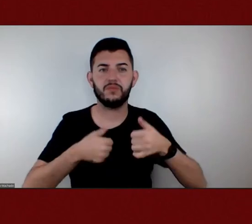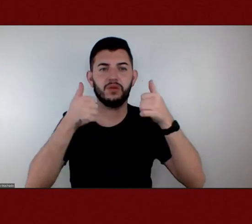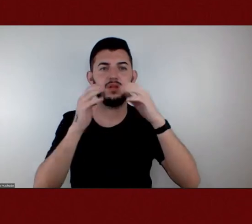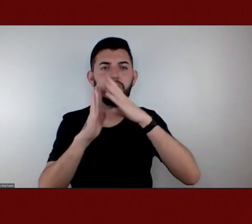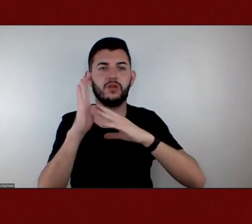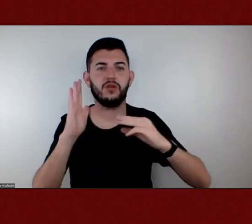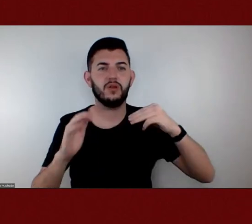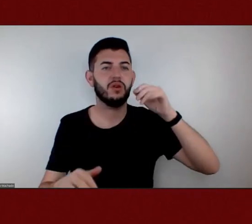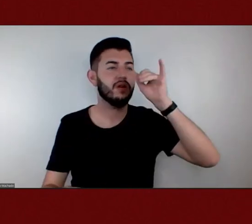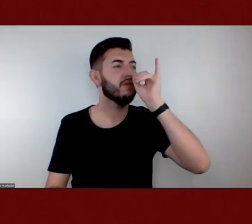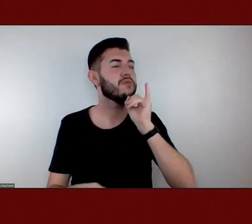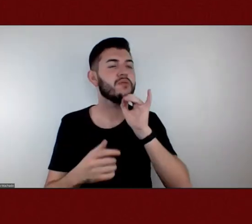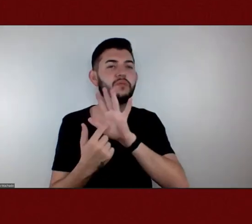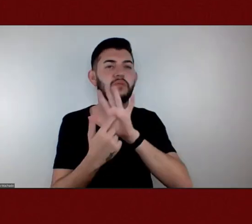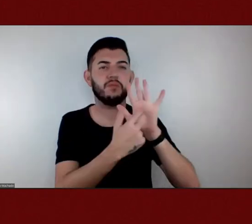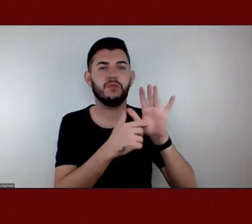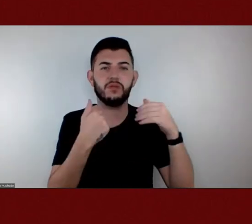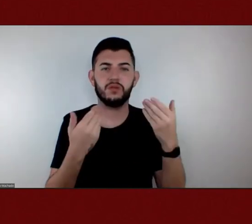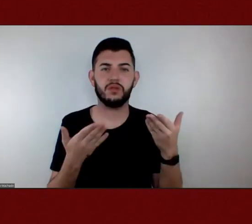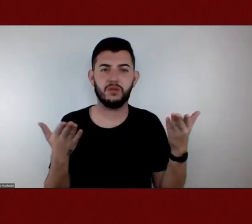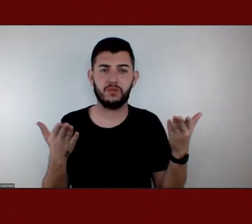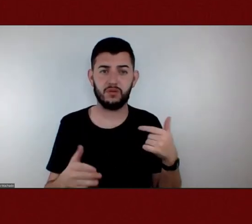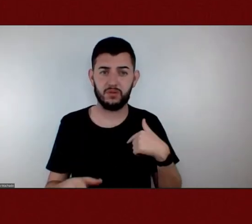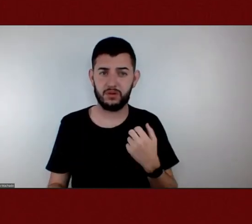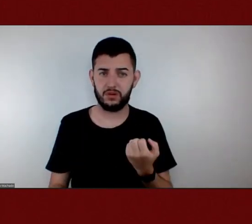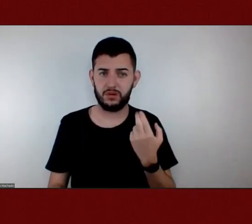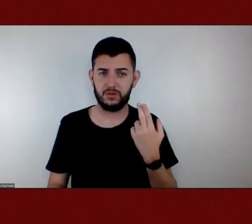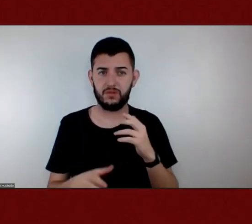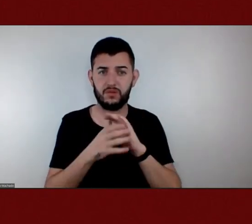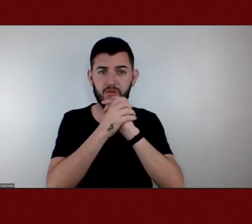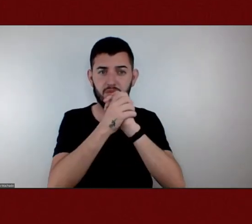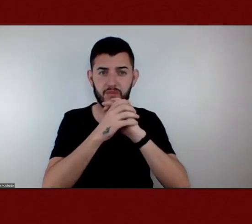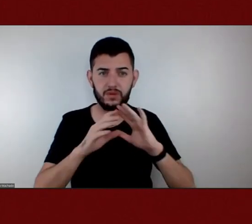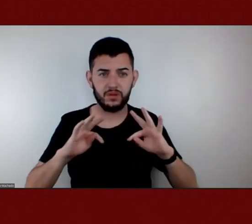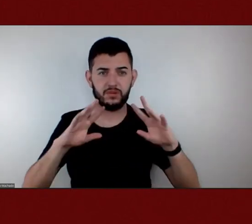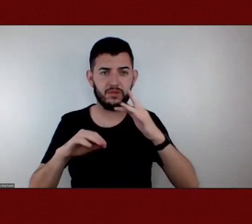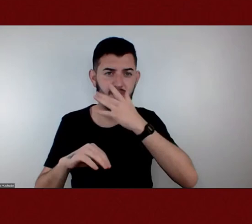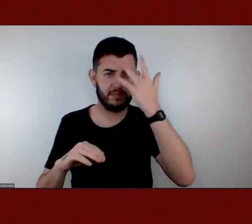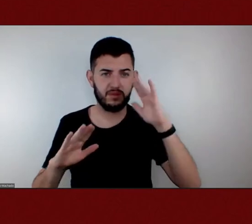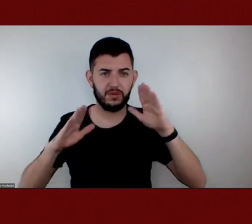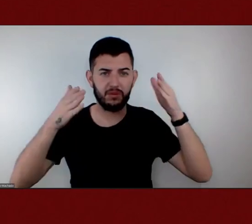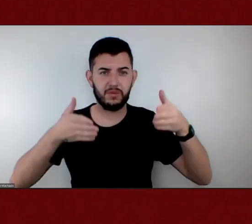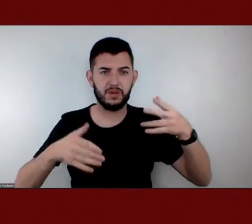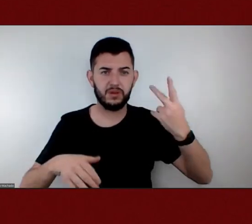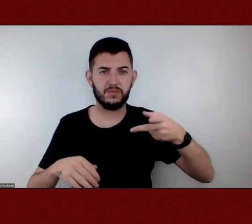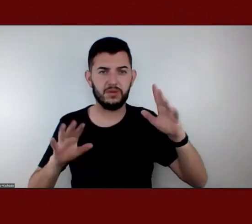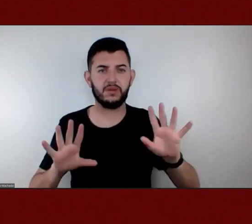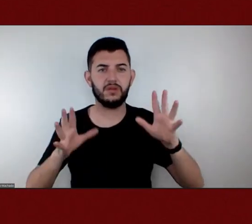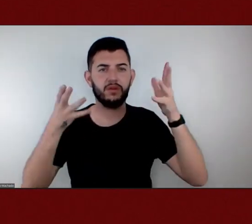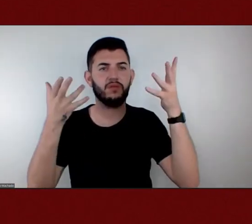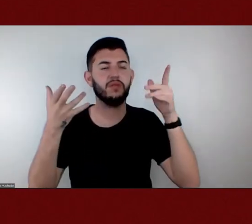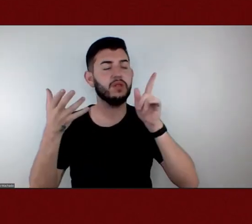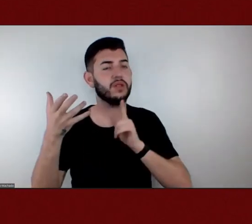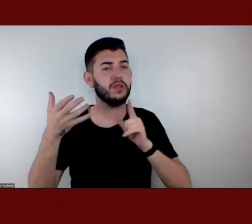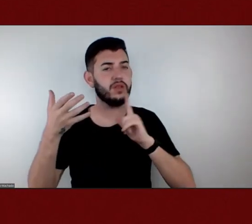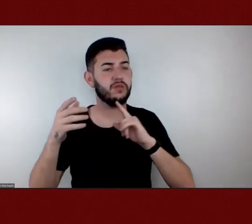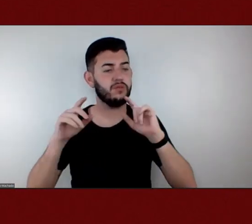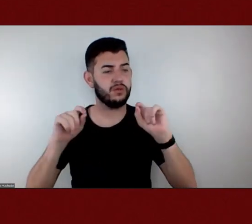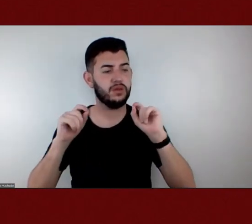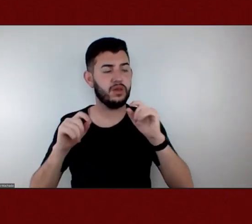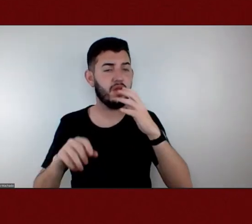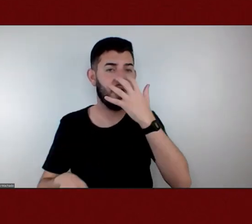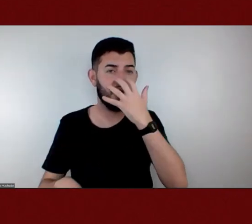aqui cumprimentar todos os participantes na figura das mulheres aqui envolvidas com o evento e assistindo o nosso